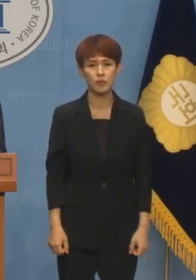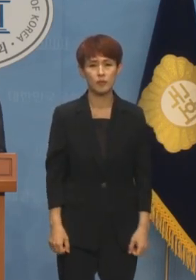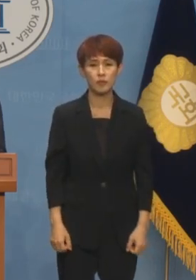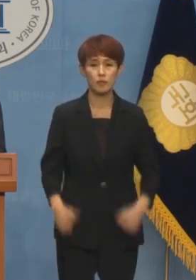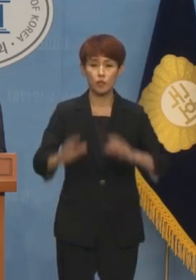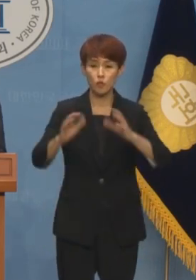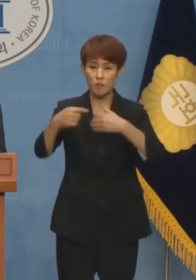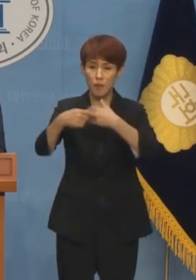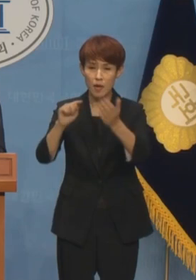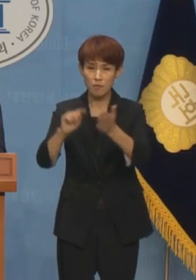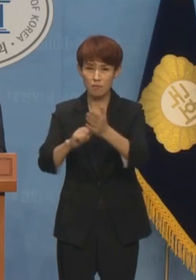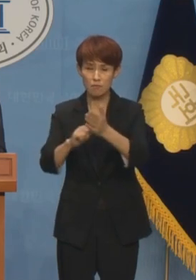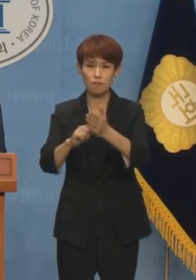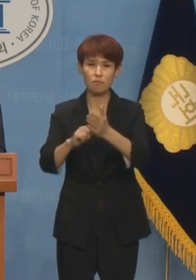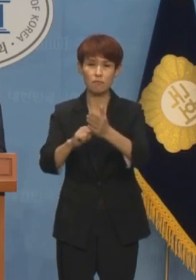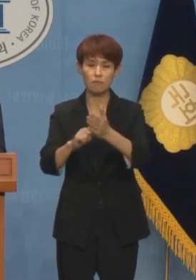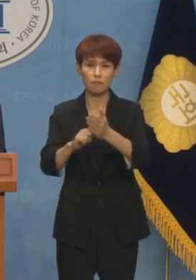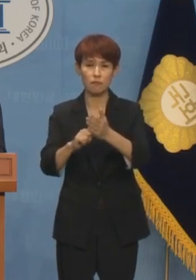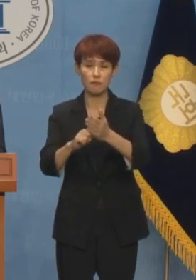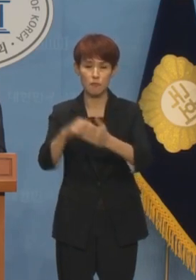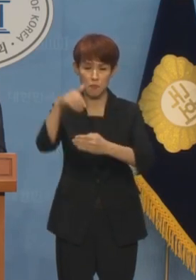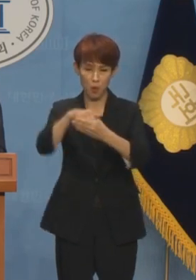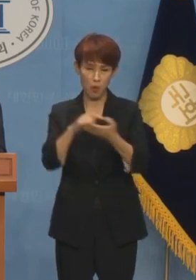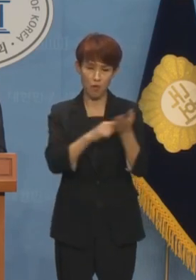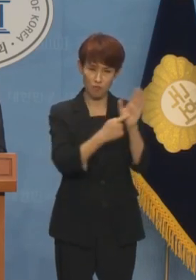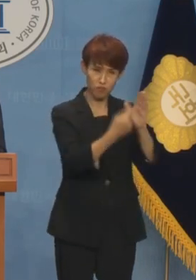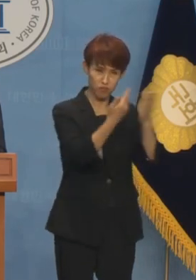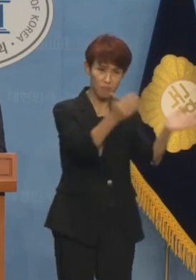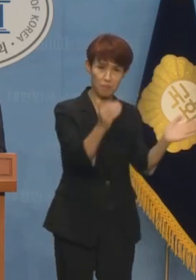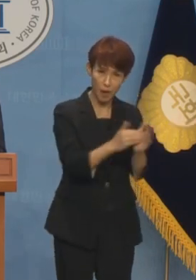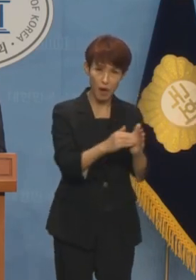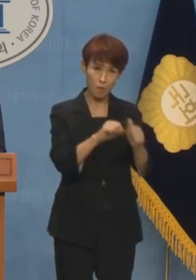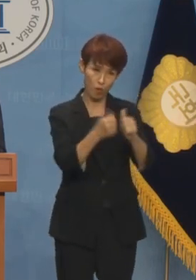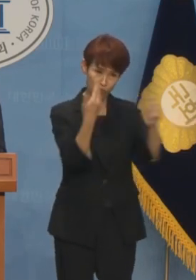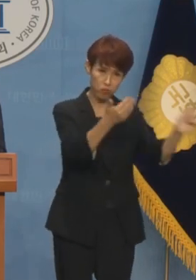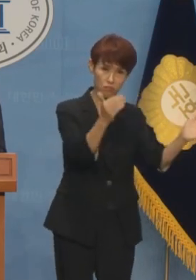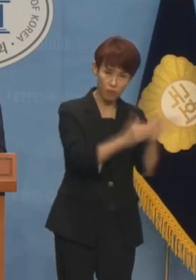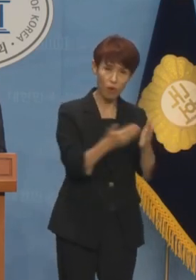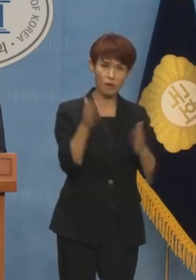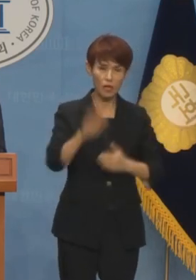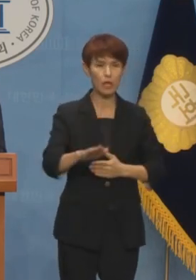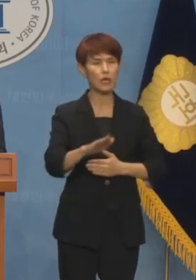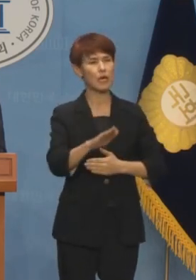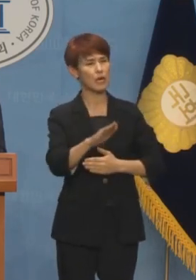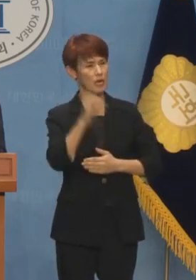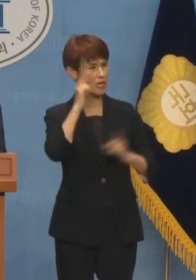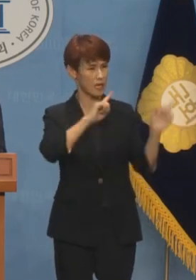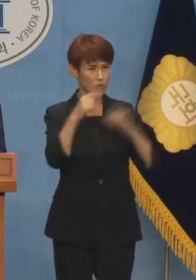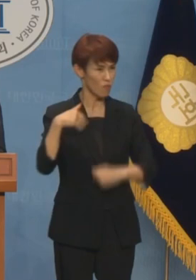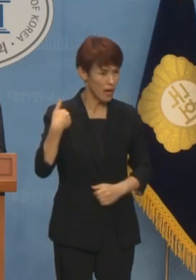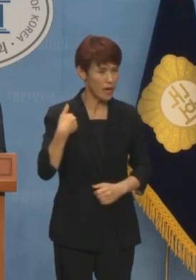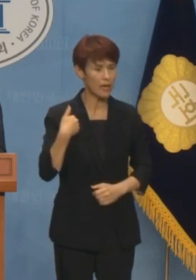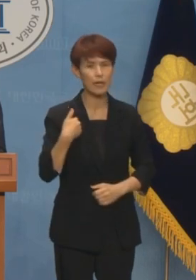민심의 몽둥이를 맞고도 깨어나지 않으면 국민은 구제불능이라고 생각하고 포기합니다.